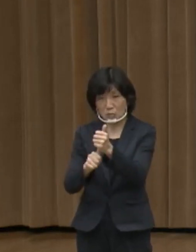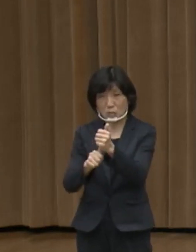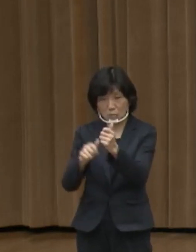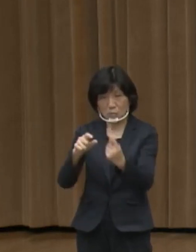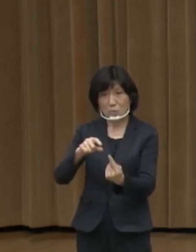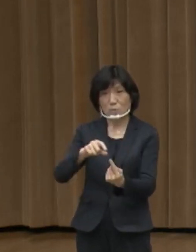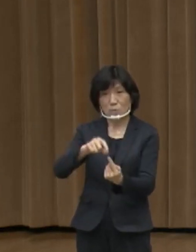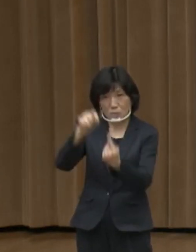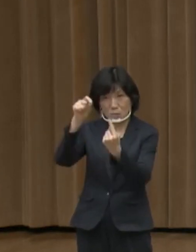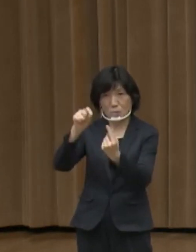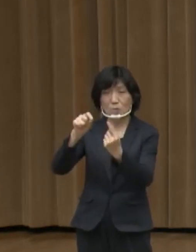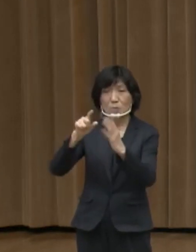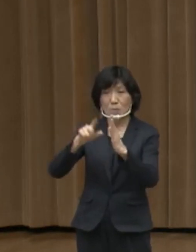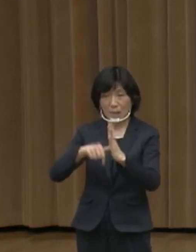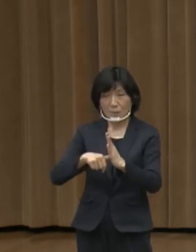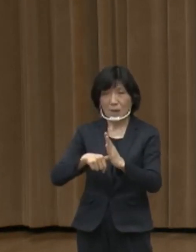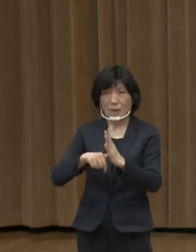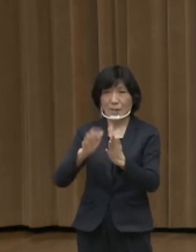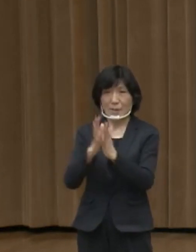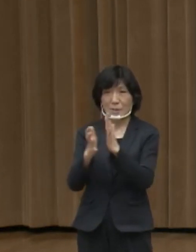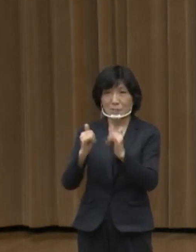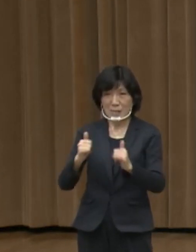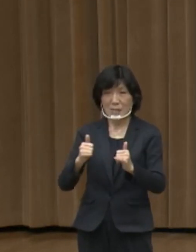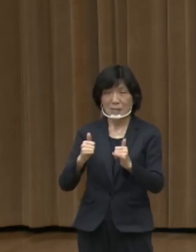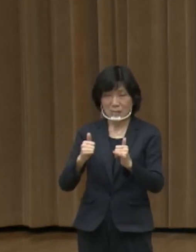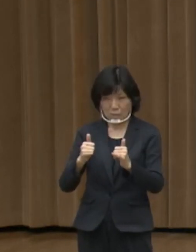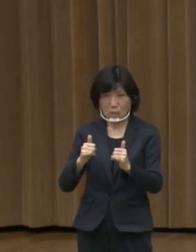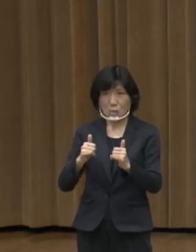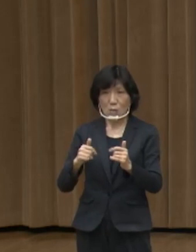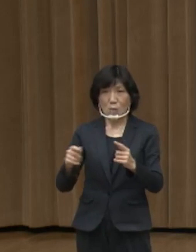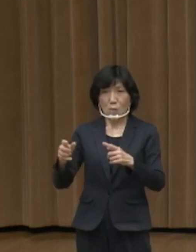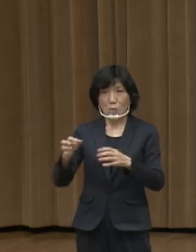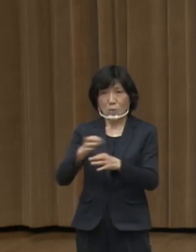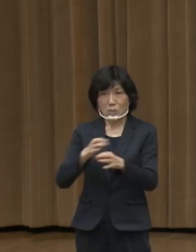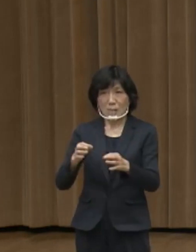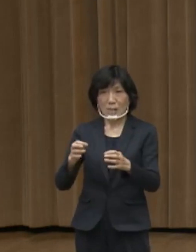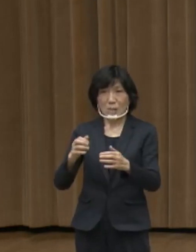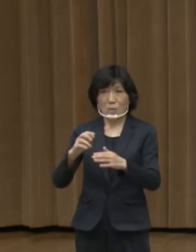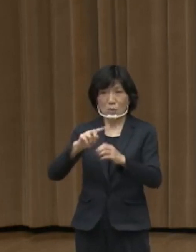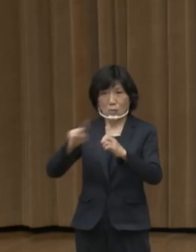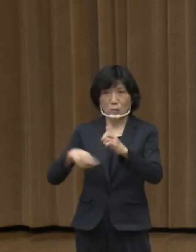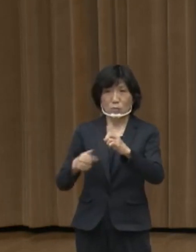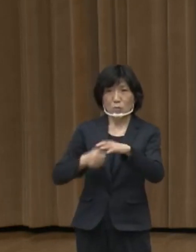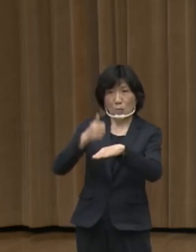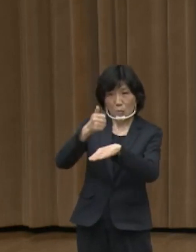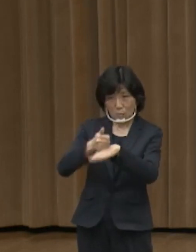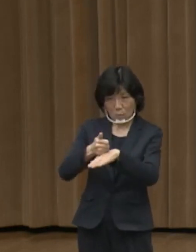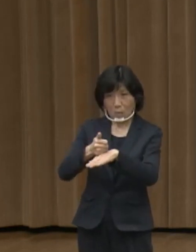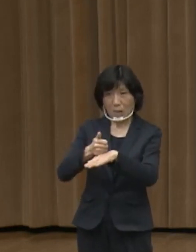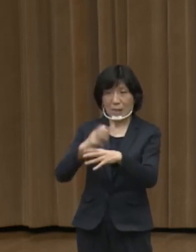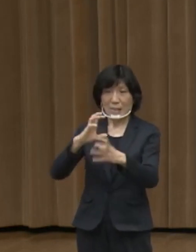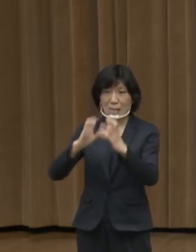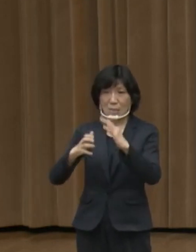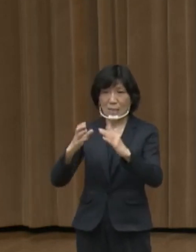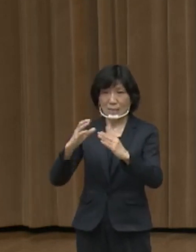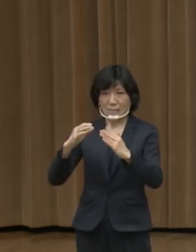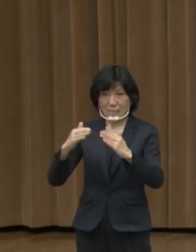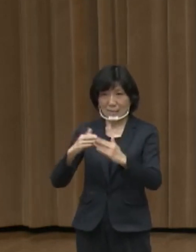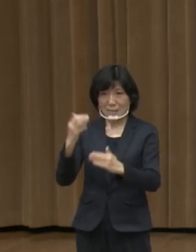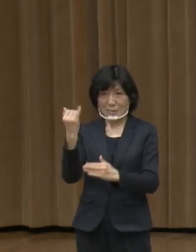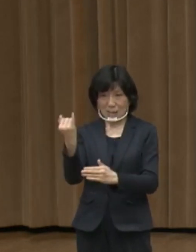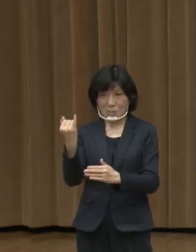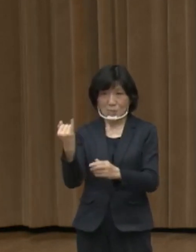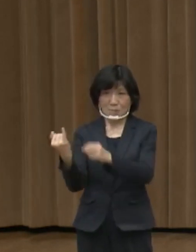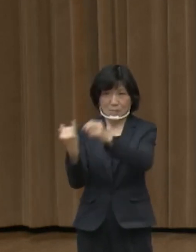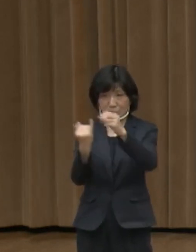括参事には県民共生局長である岩崎澄子を起用しています。過去に総合調